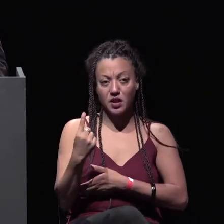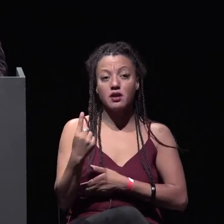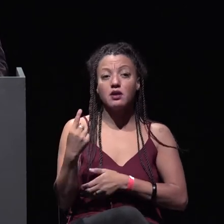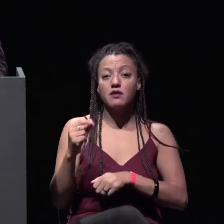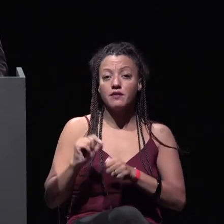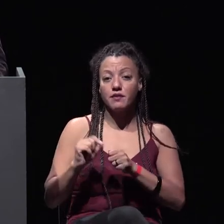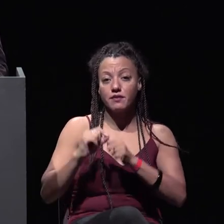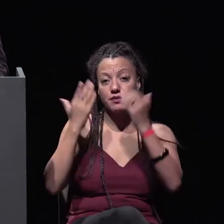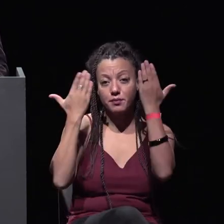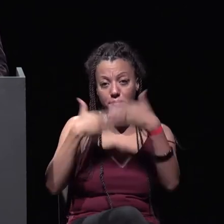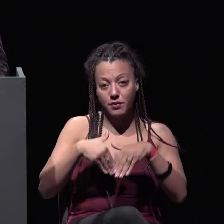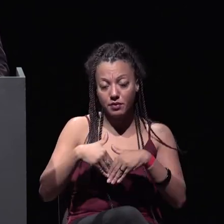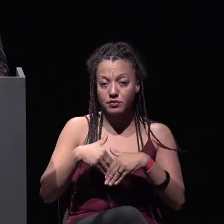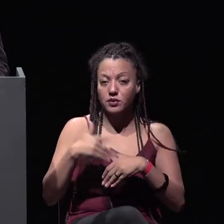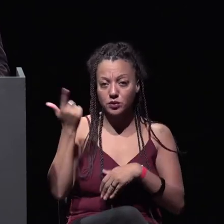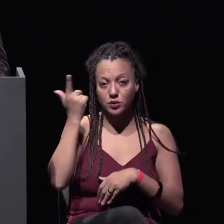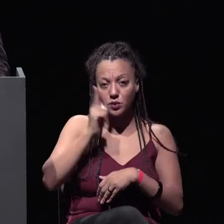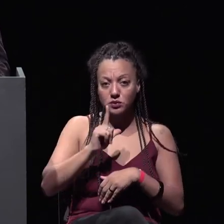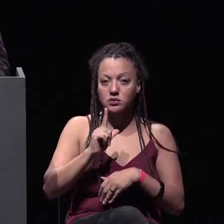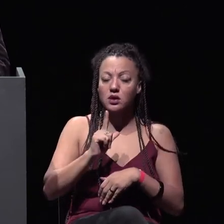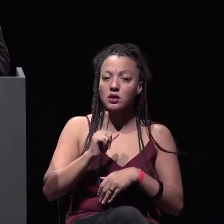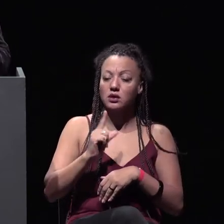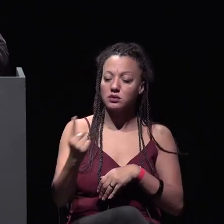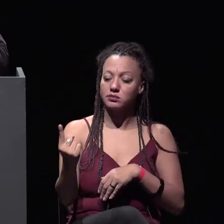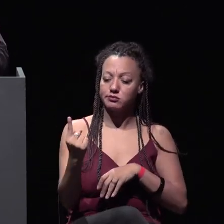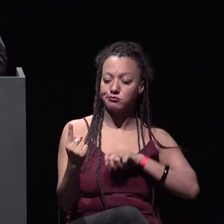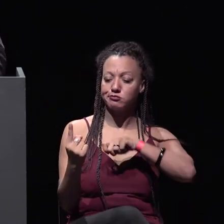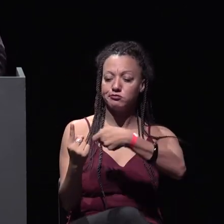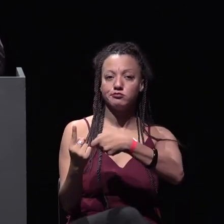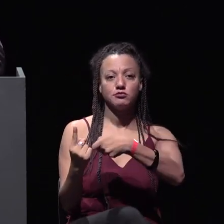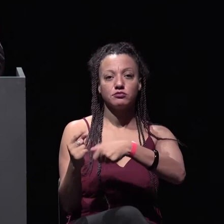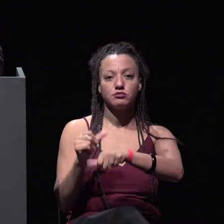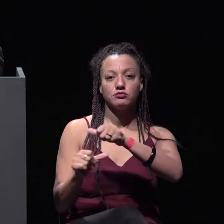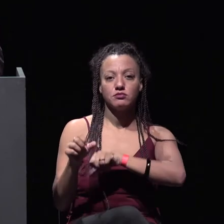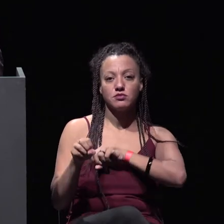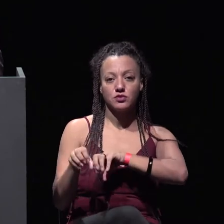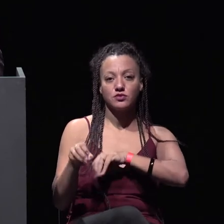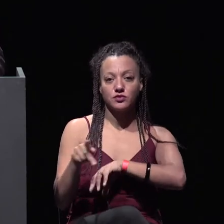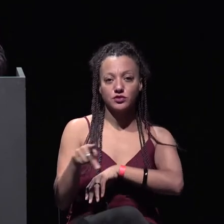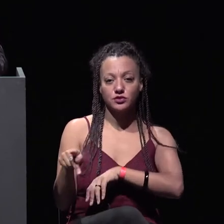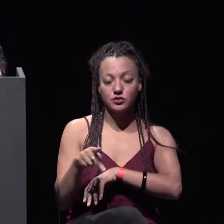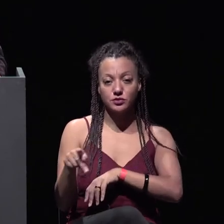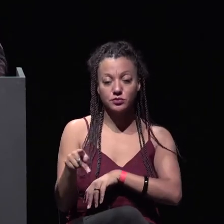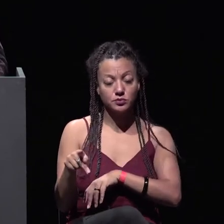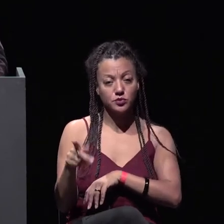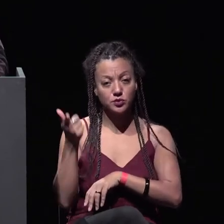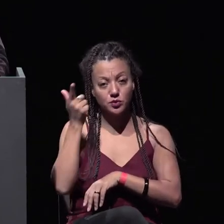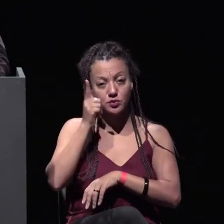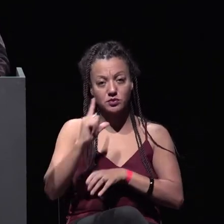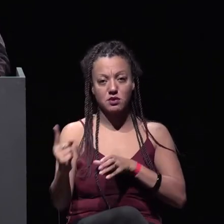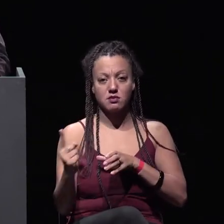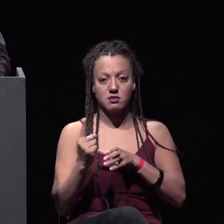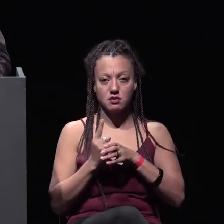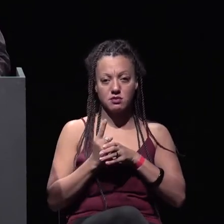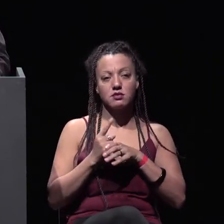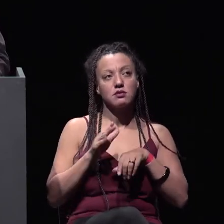concedeu um peru uma pessoa o mestre há a possibilidade de tomar parte na execução de uma obra essas obras